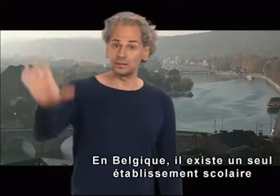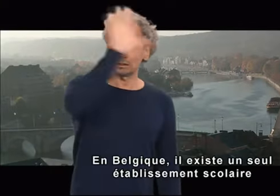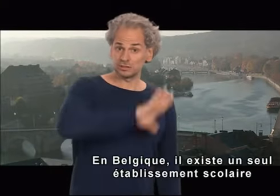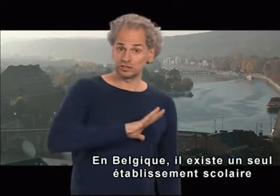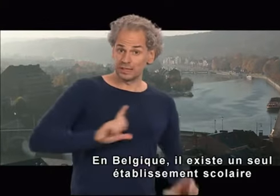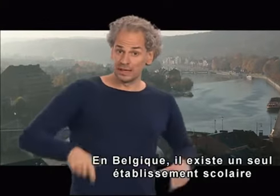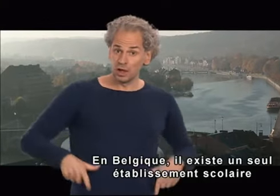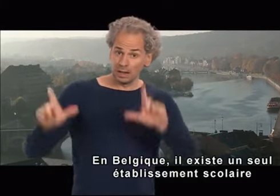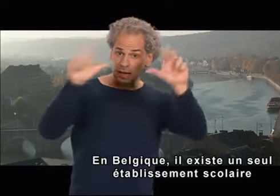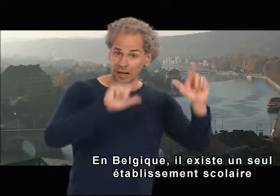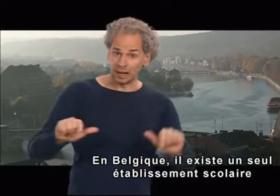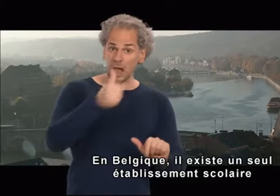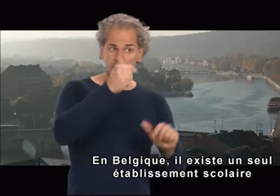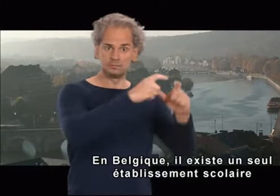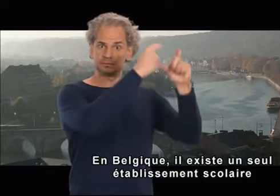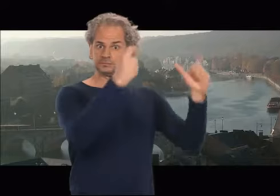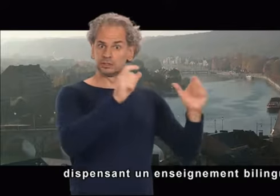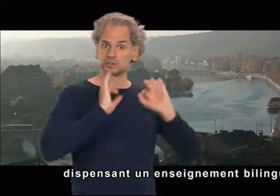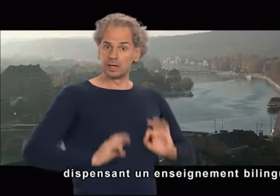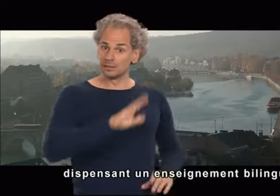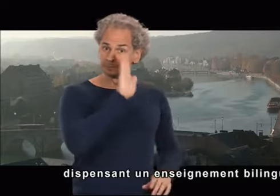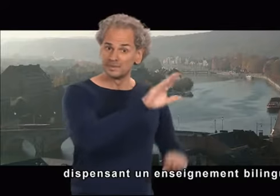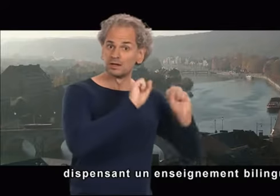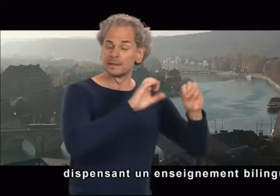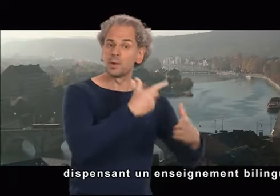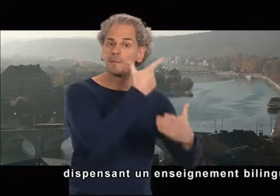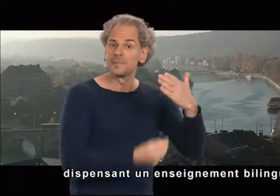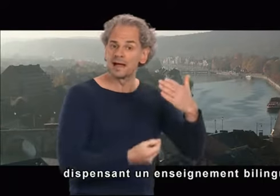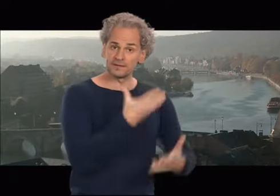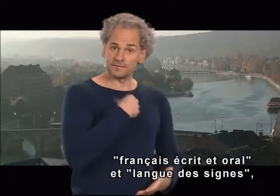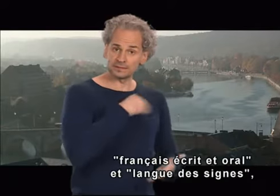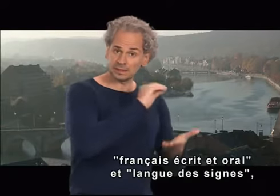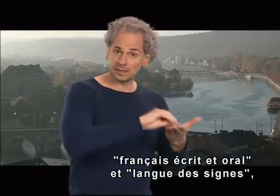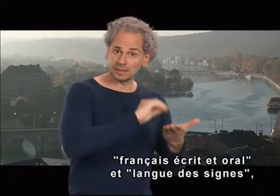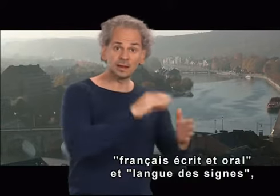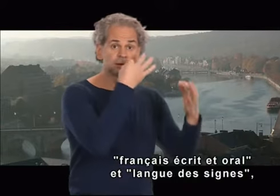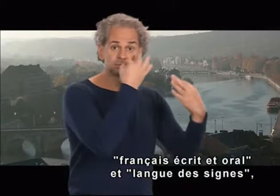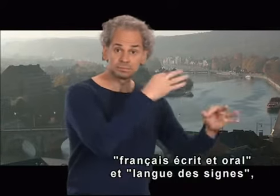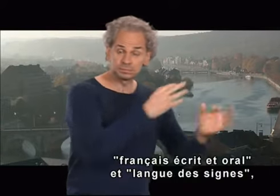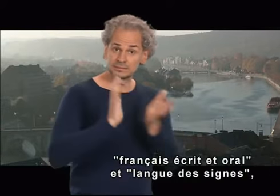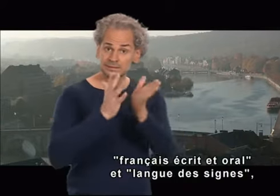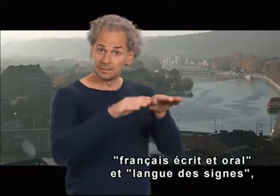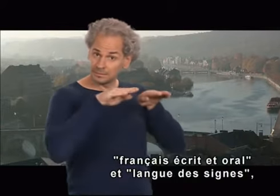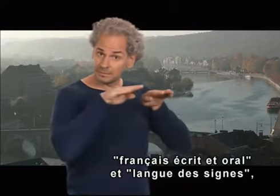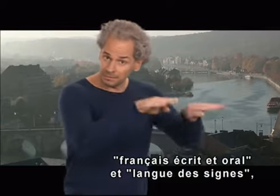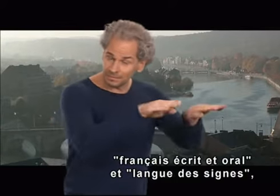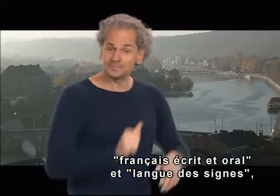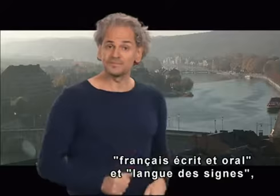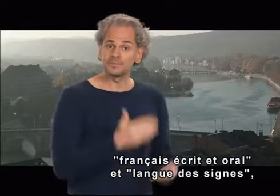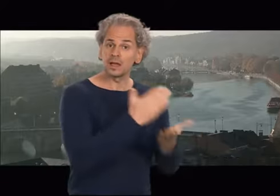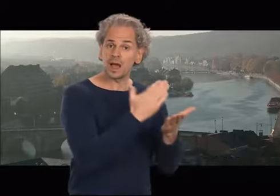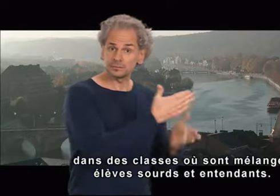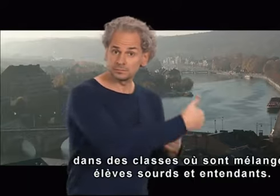En Belgique, il existe un seul établissement scolaire dispensant un enseignement bilingue français écrit et oral et langue des